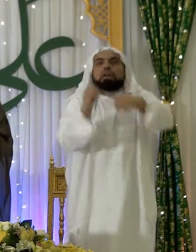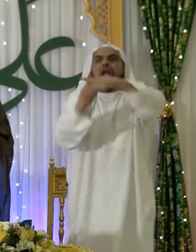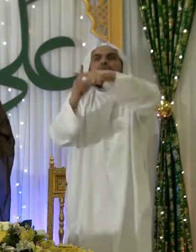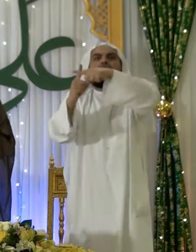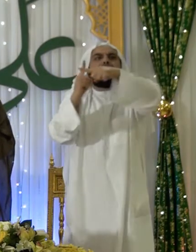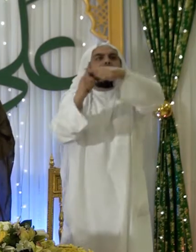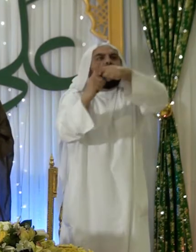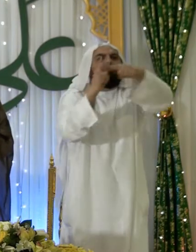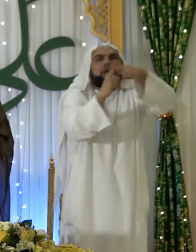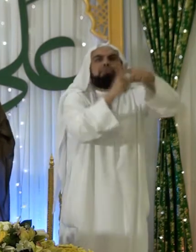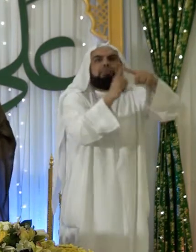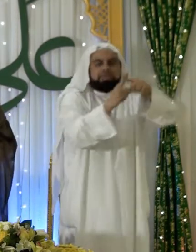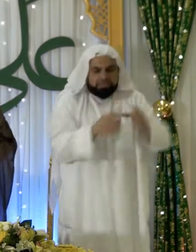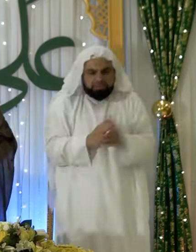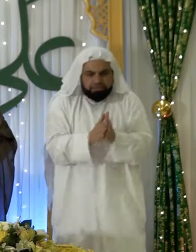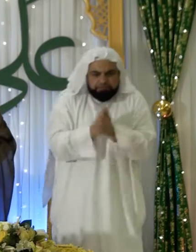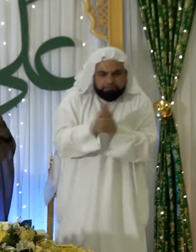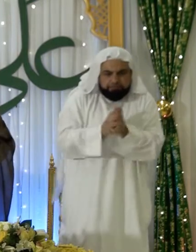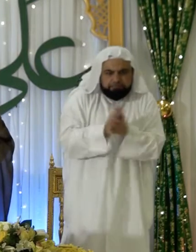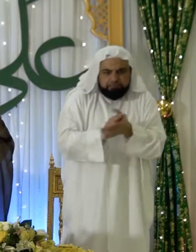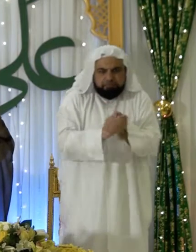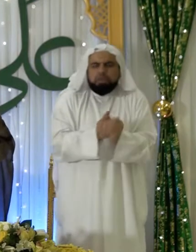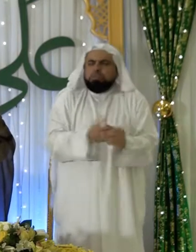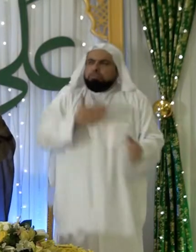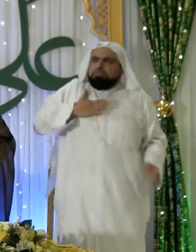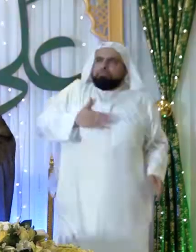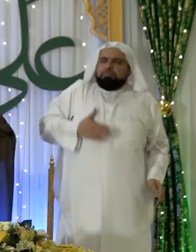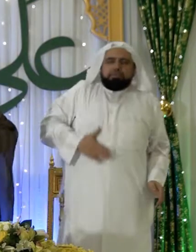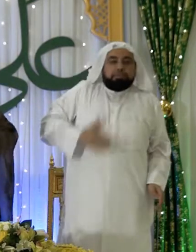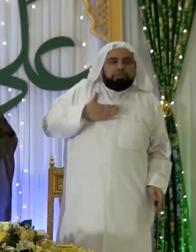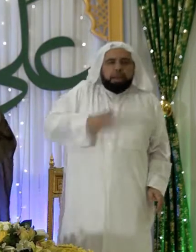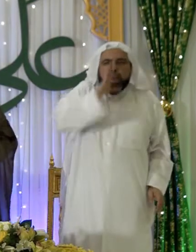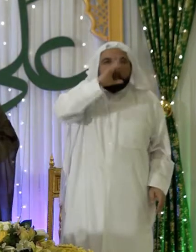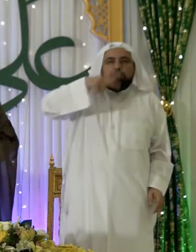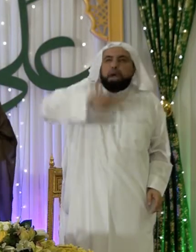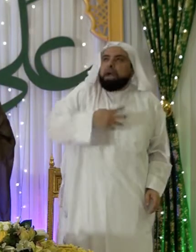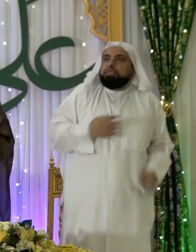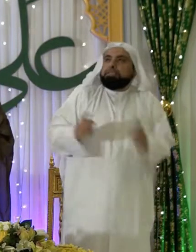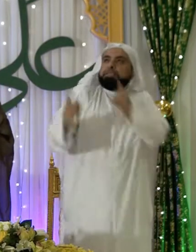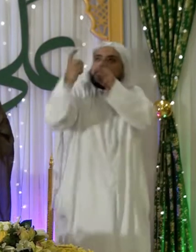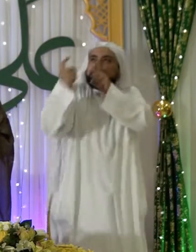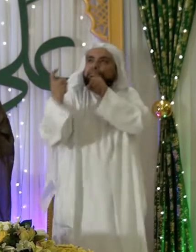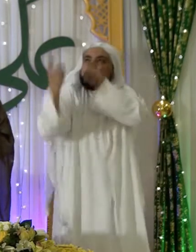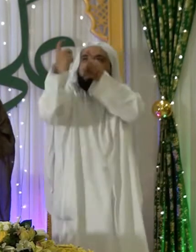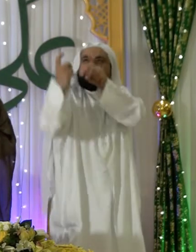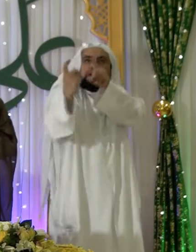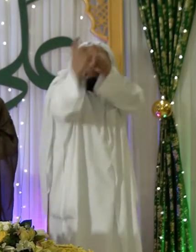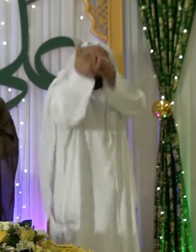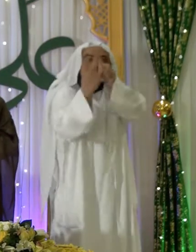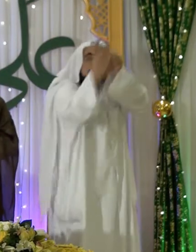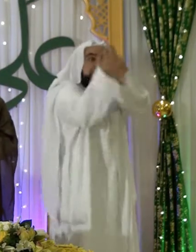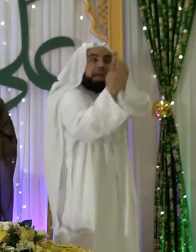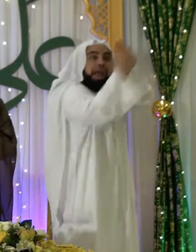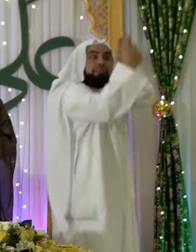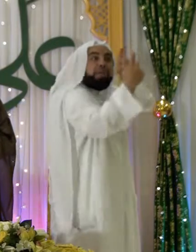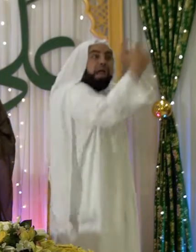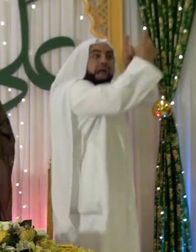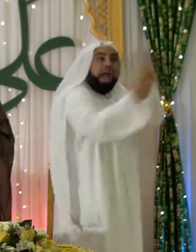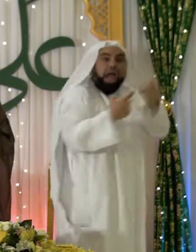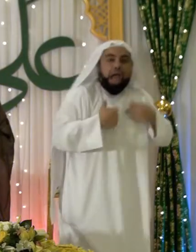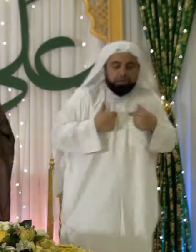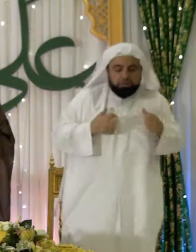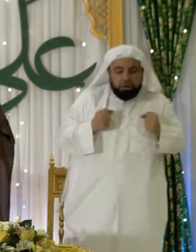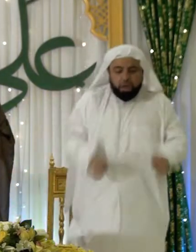حدب وصوب، وتحمل علي تلك المسؤولية التي فيها